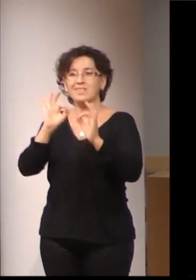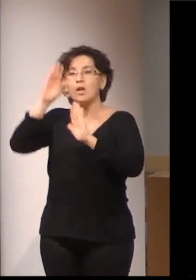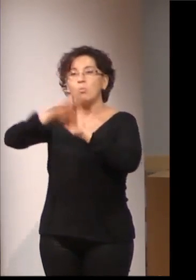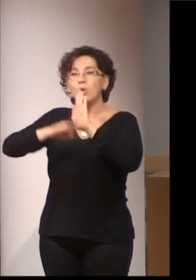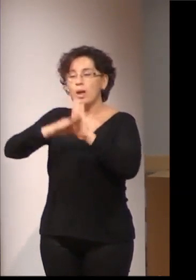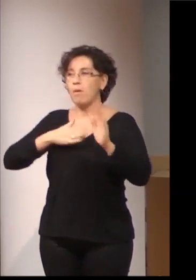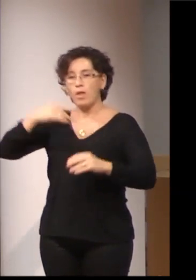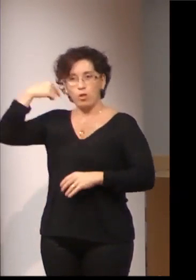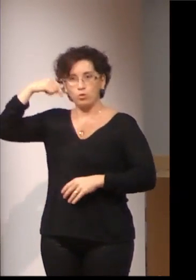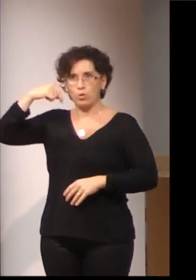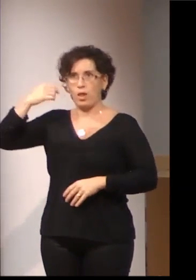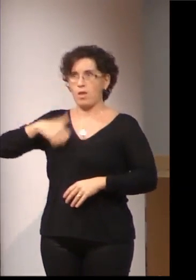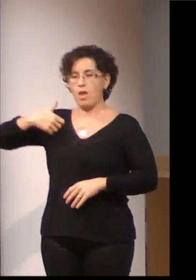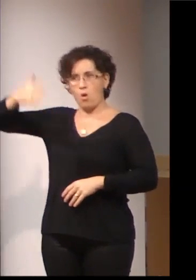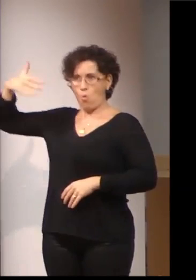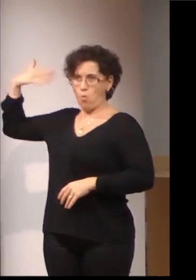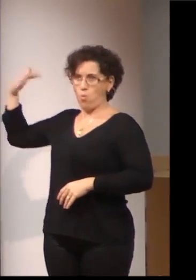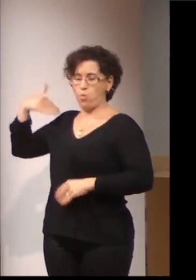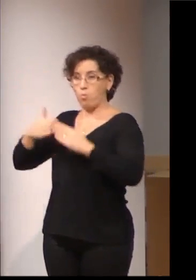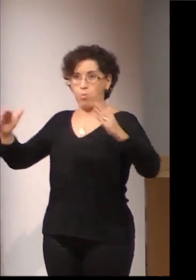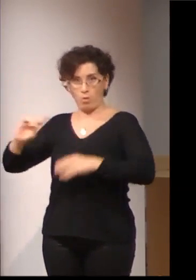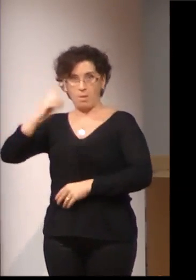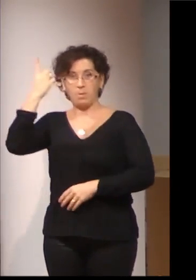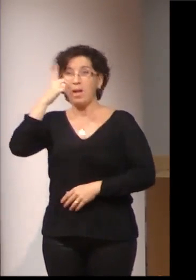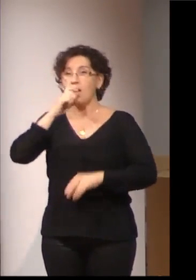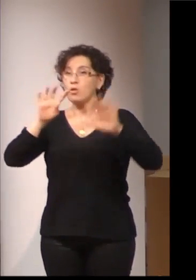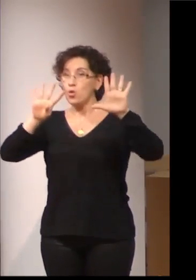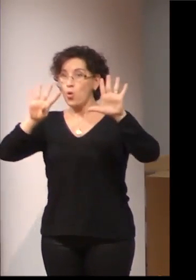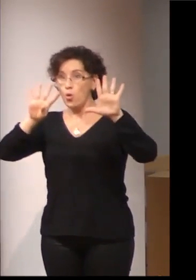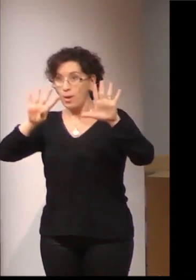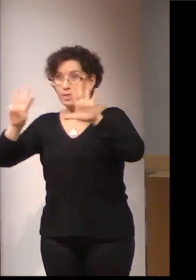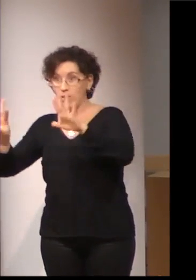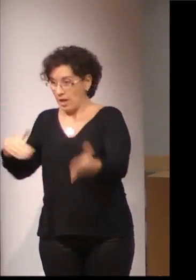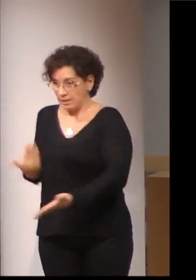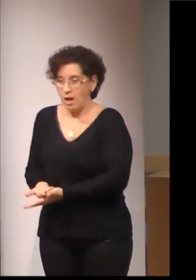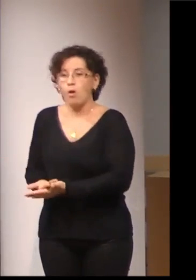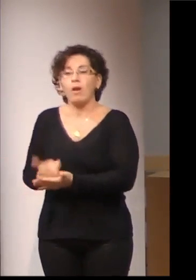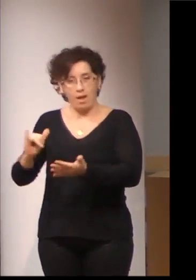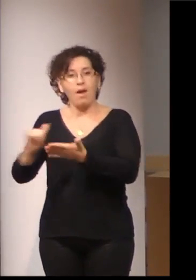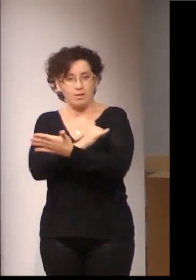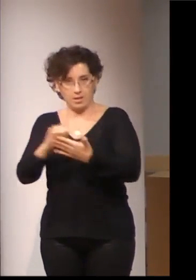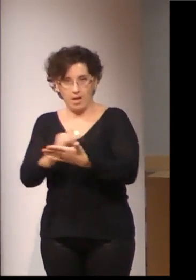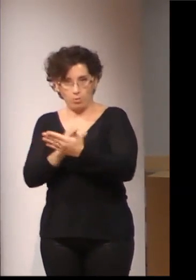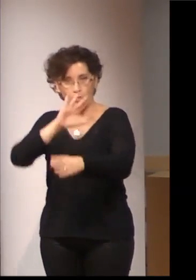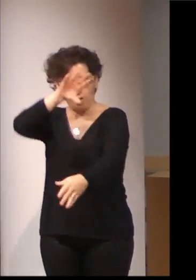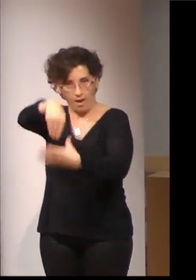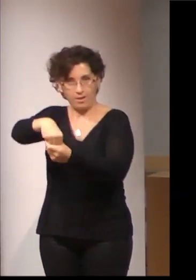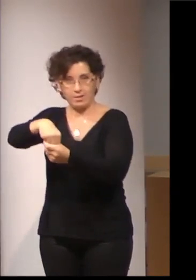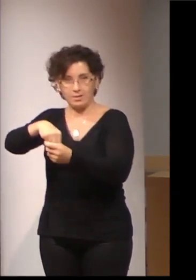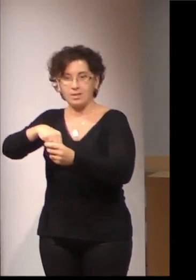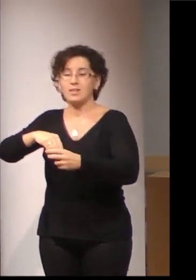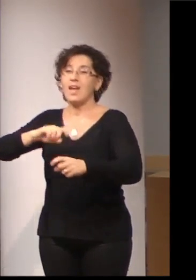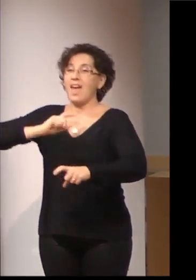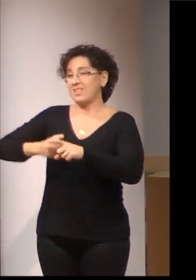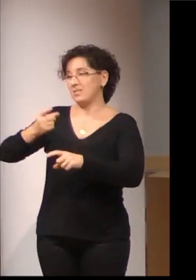doctorado. Desde hace muchísimos años, desde 1998 estamos impartiendo asignaturas en el antiguo